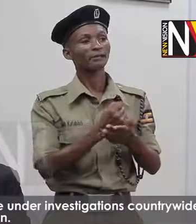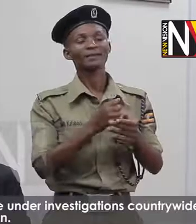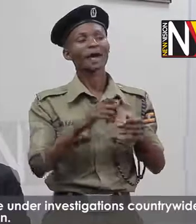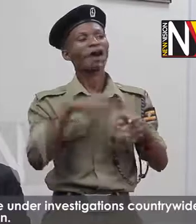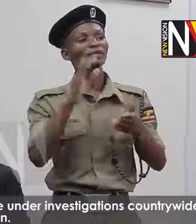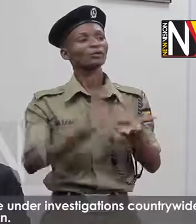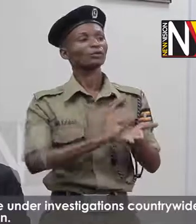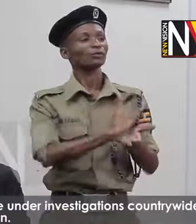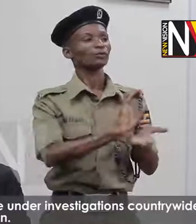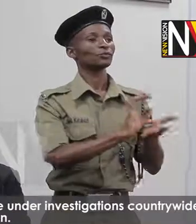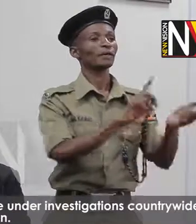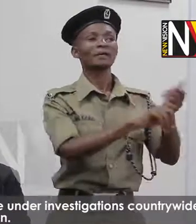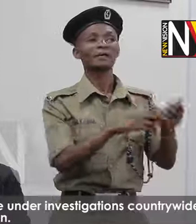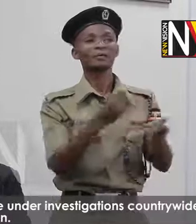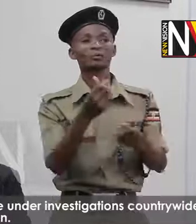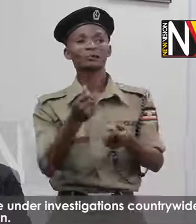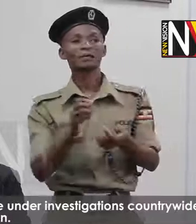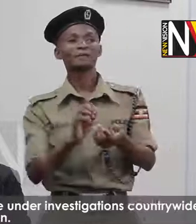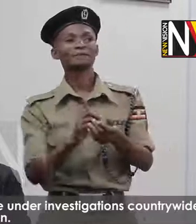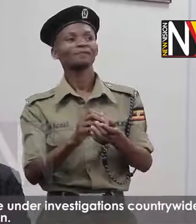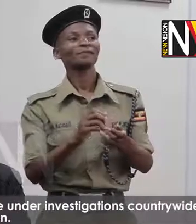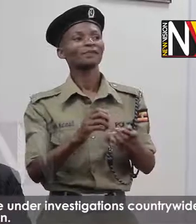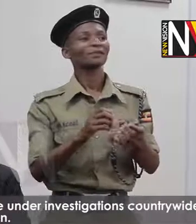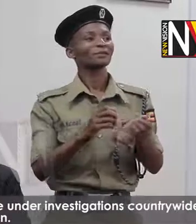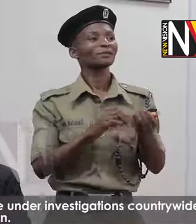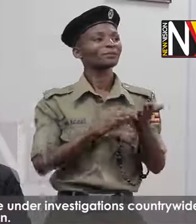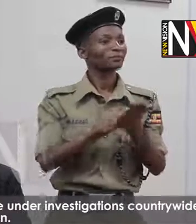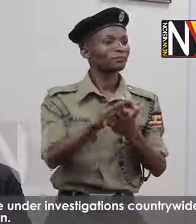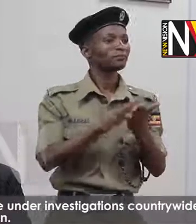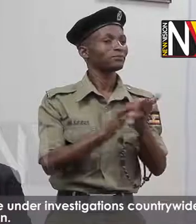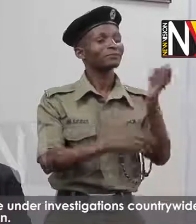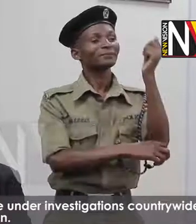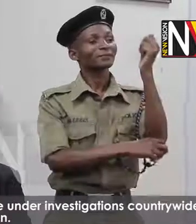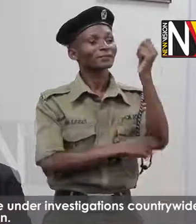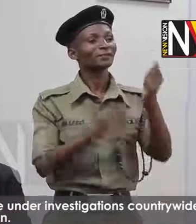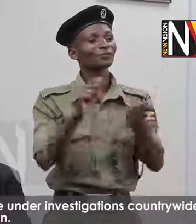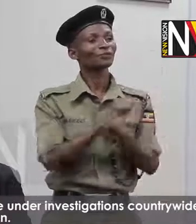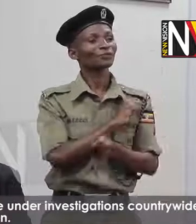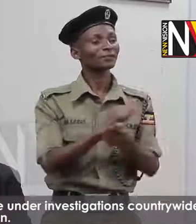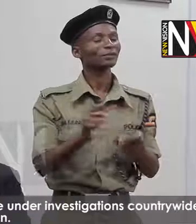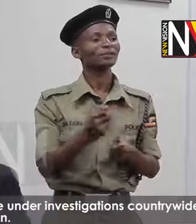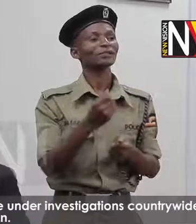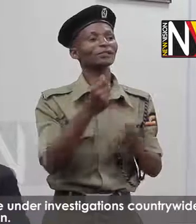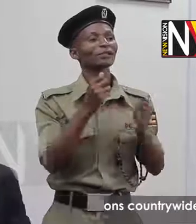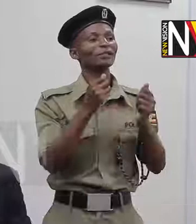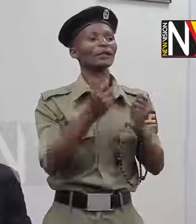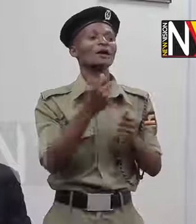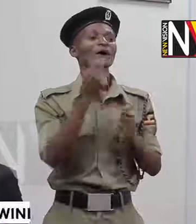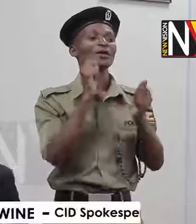lye ziwe yadala obuumbi 11 nezigwamu era bube nyina